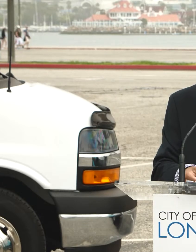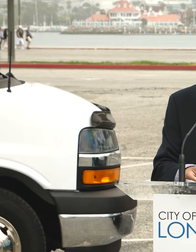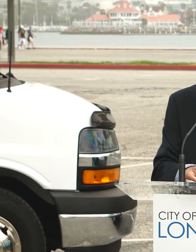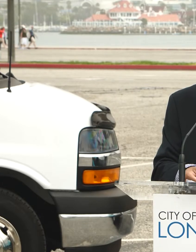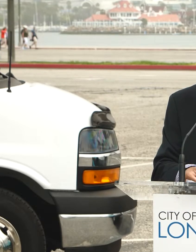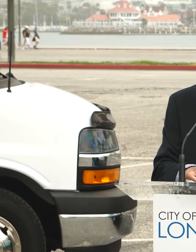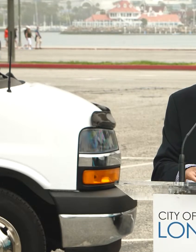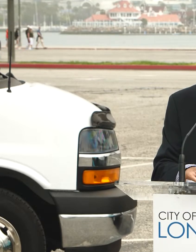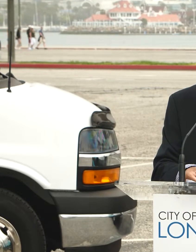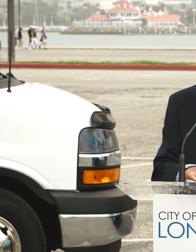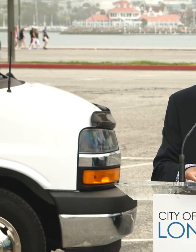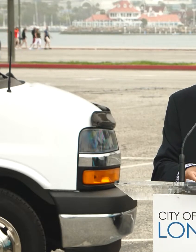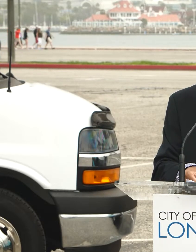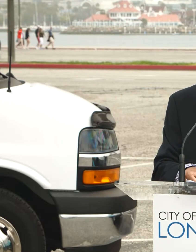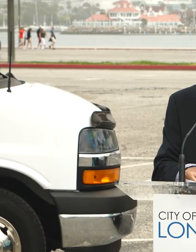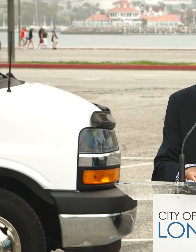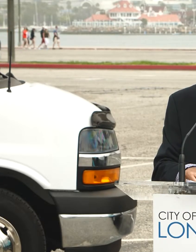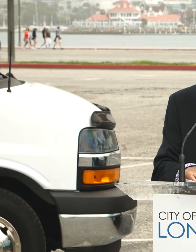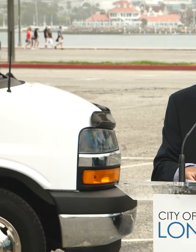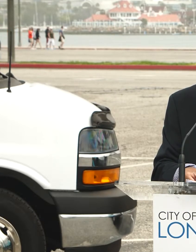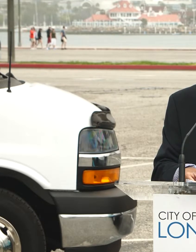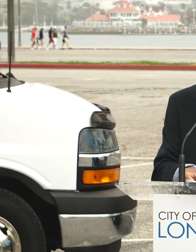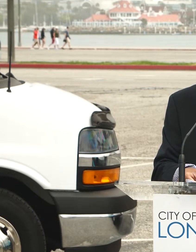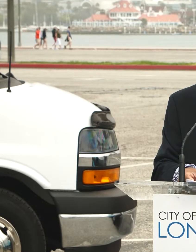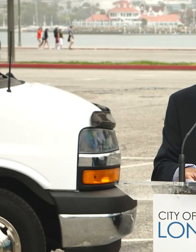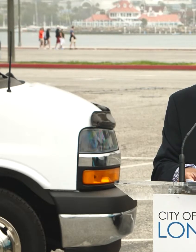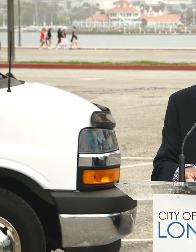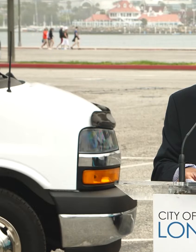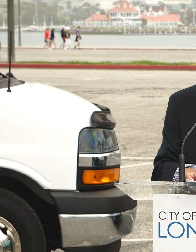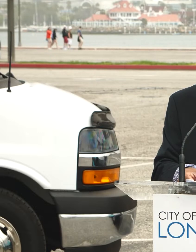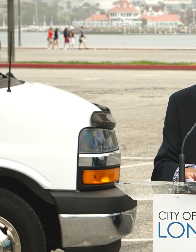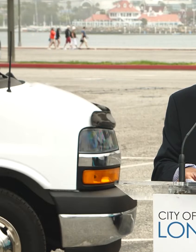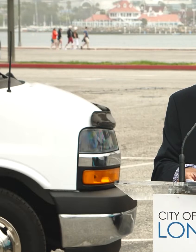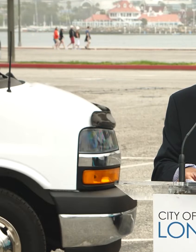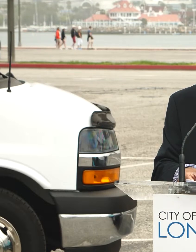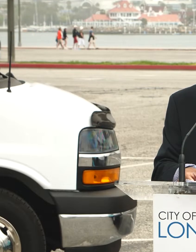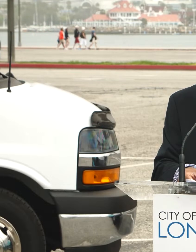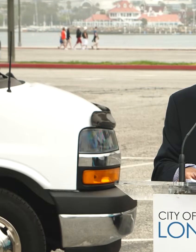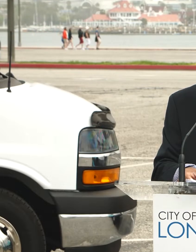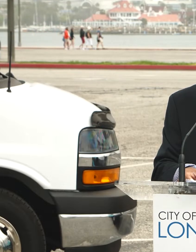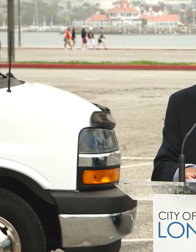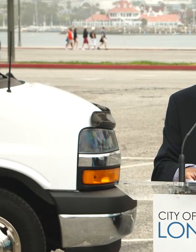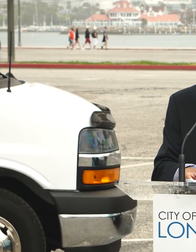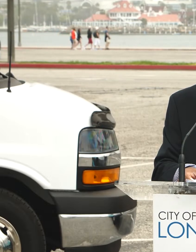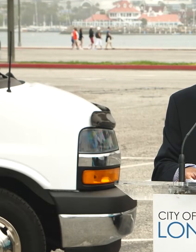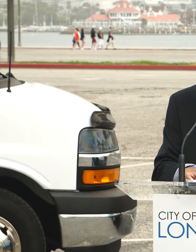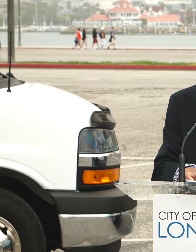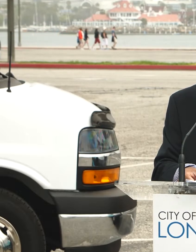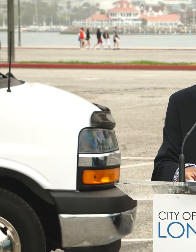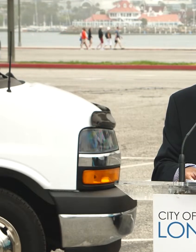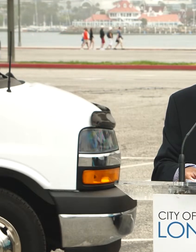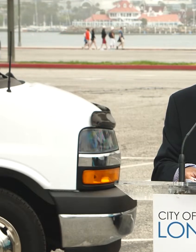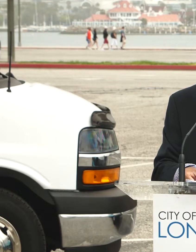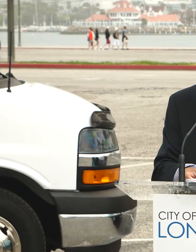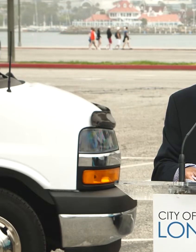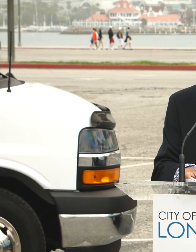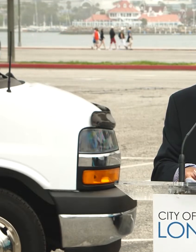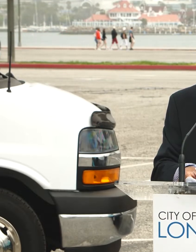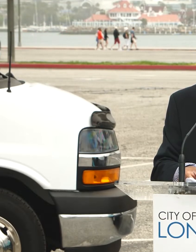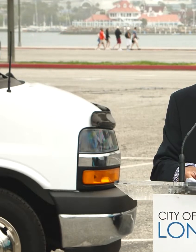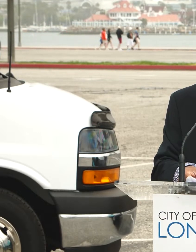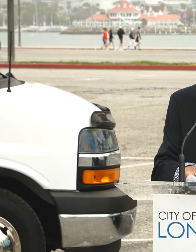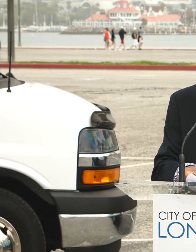គ្រោងនឹងបើកនៅយប់នេះយើងនឹងចាប់ផ្ដើមជាមួយនឹងការនាំយកមនុស្សមកពីមន្ទីរសហគមន៍ទៅកាន់កន្លែងថ្